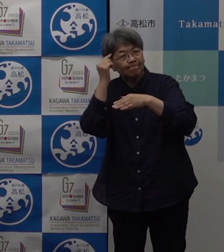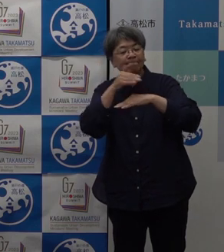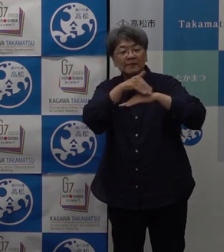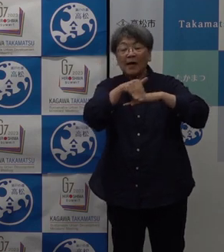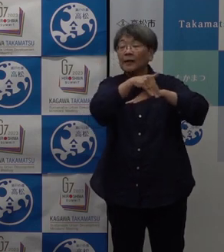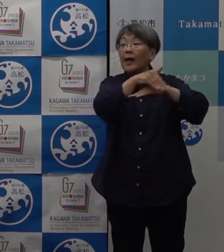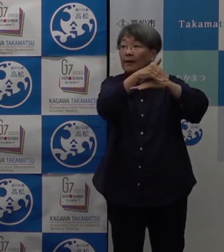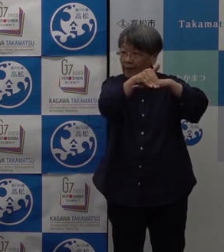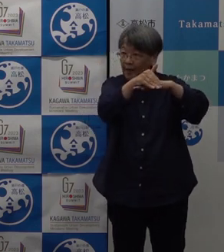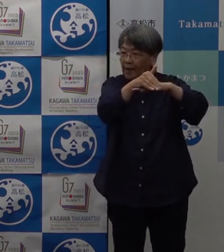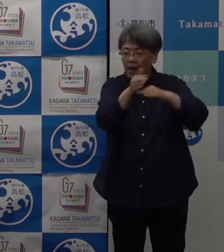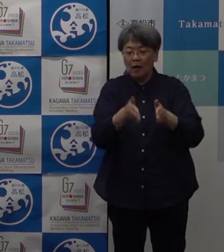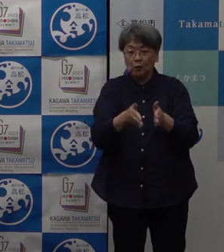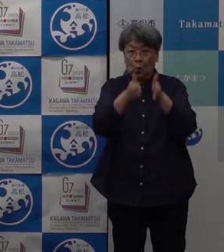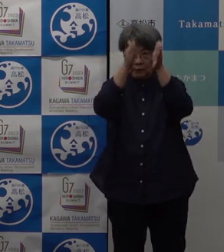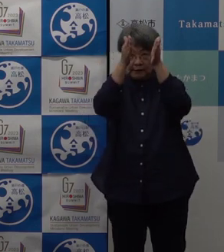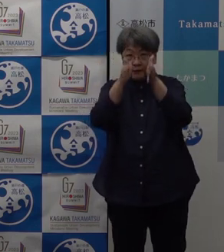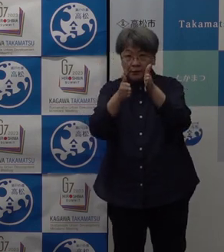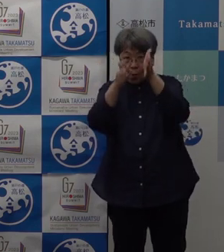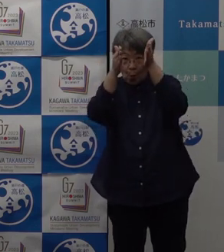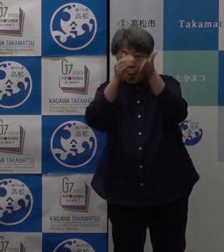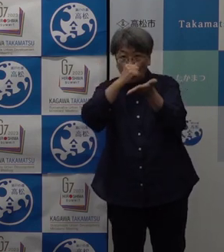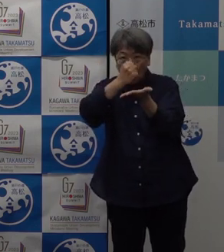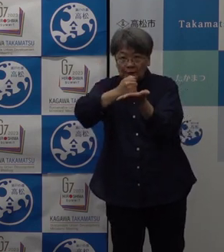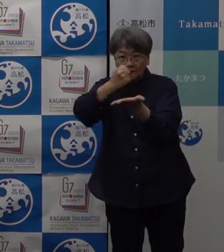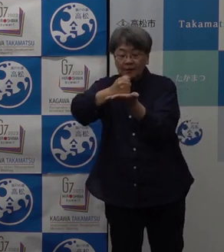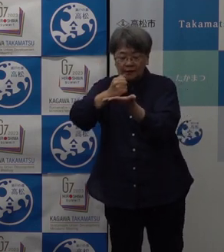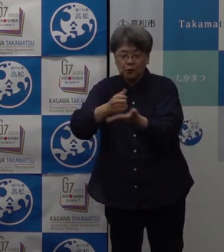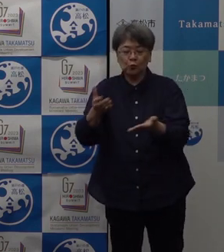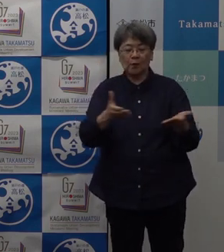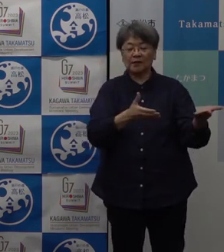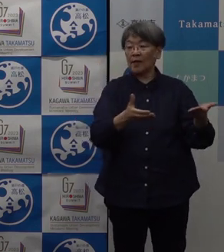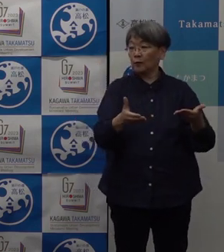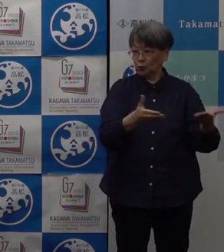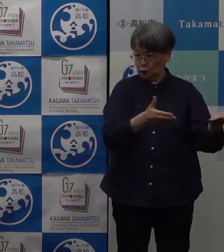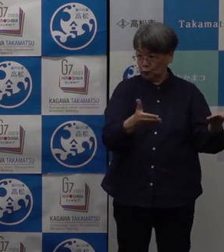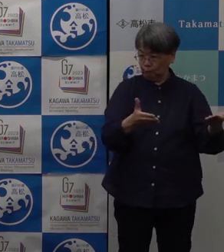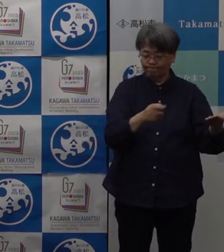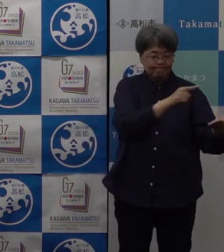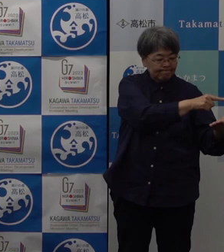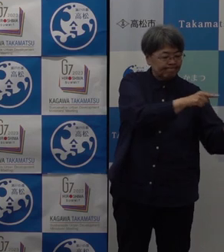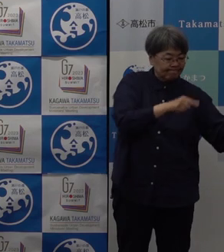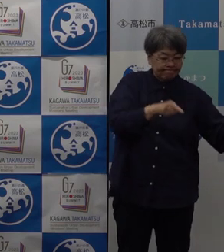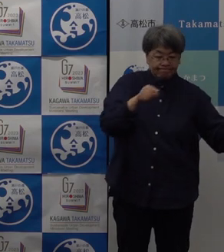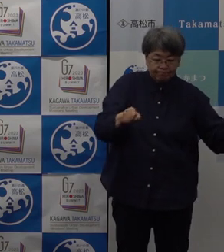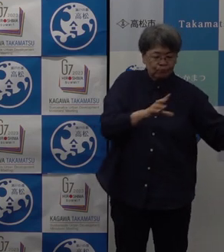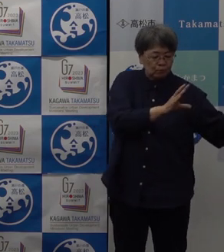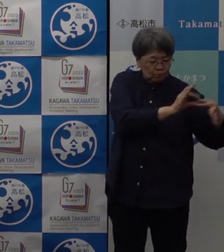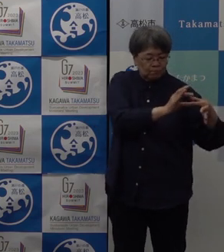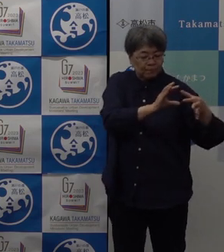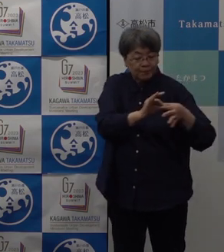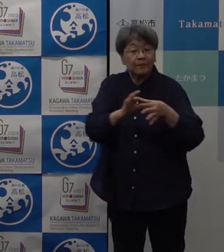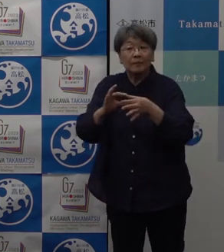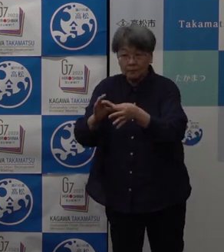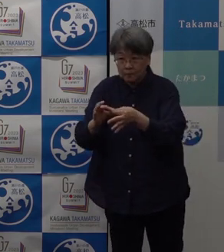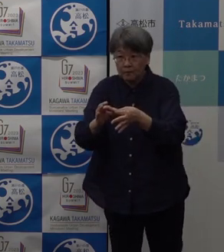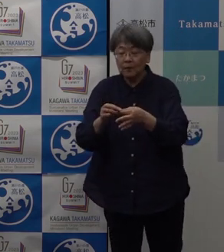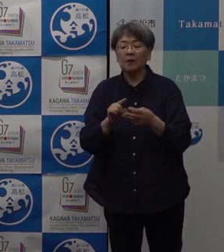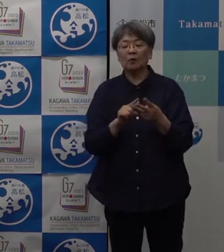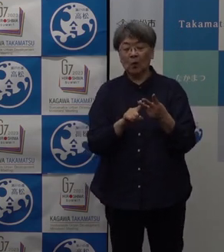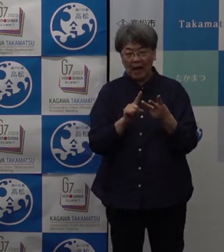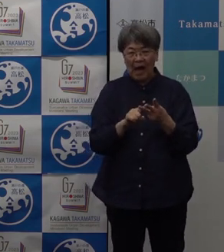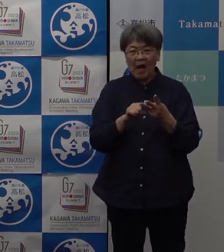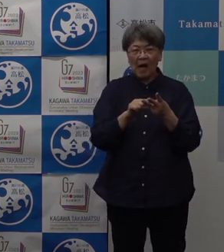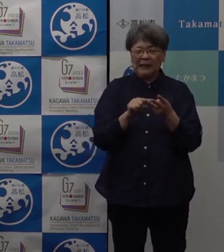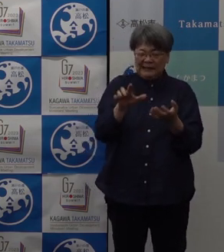市を効率的に運営していくと、それによって持続可能な都市づくりをしていくという問題、それから大きな災害